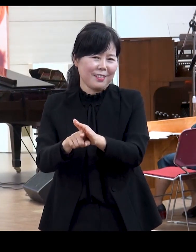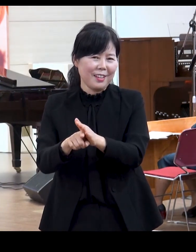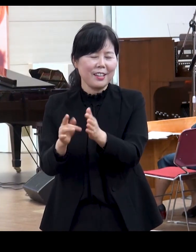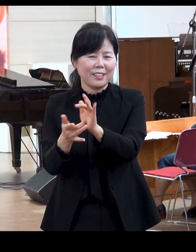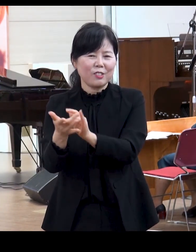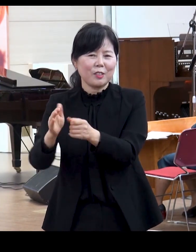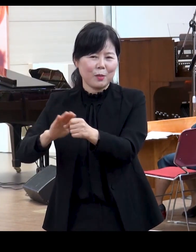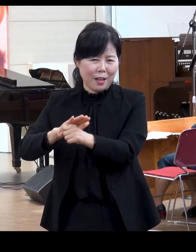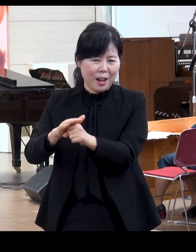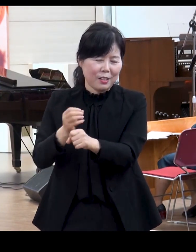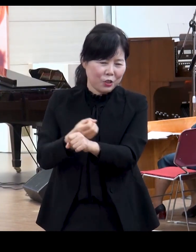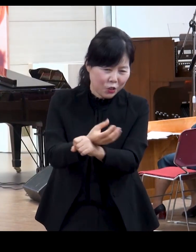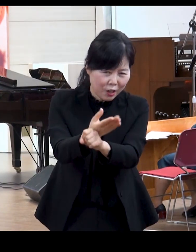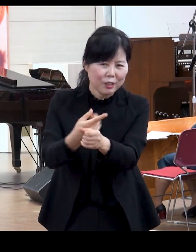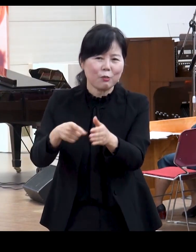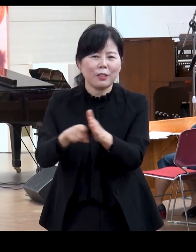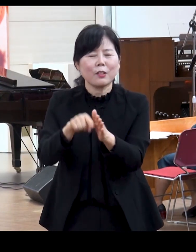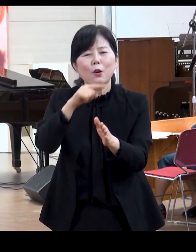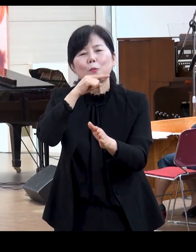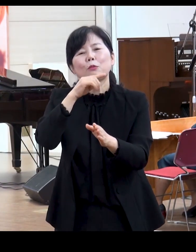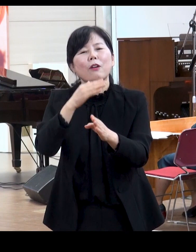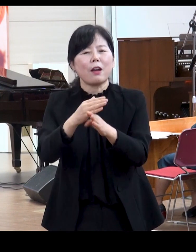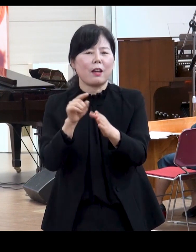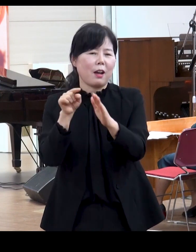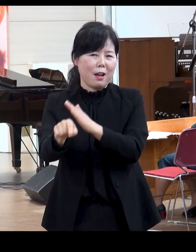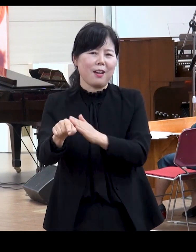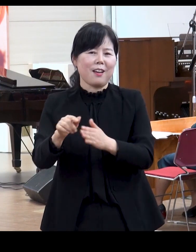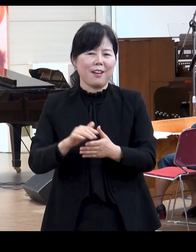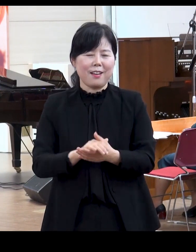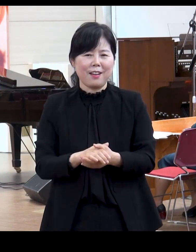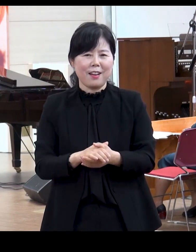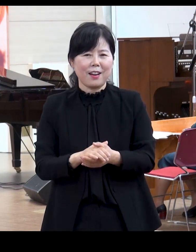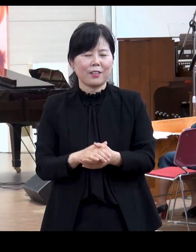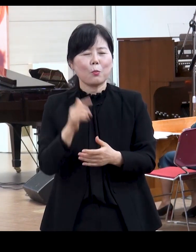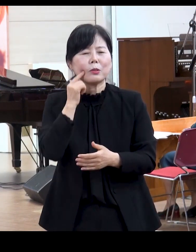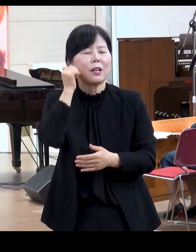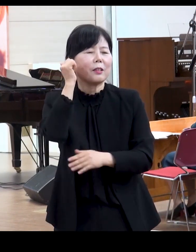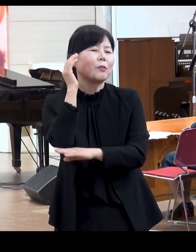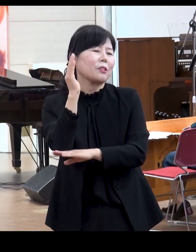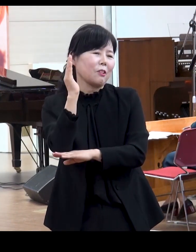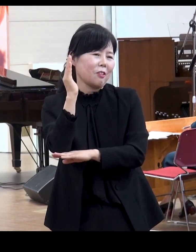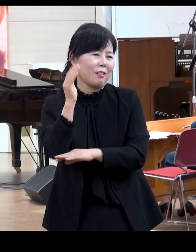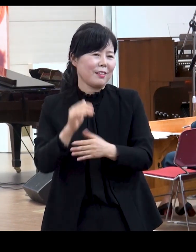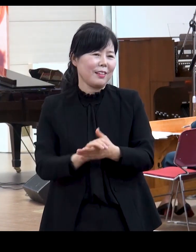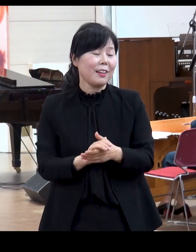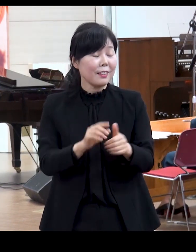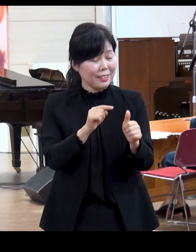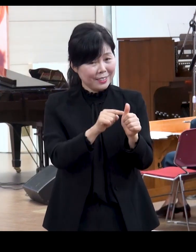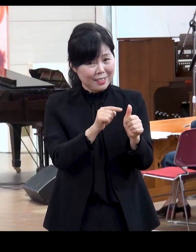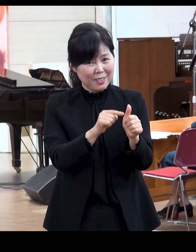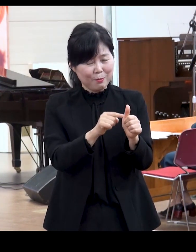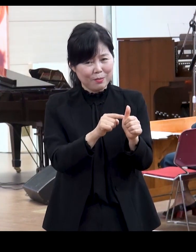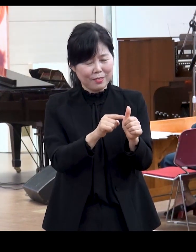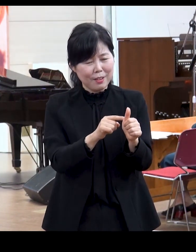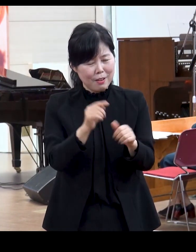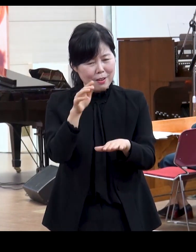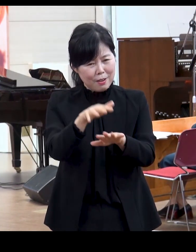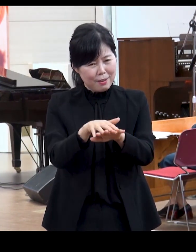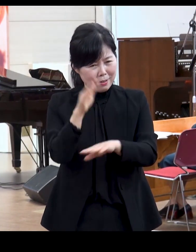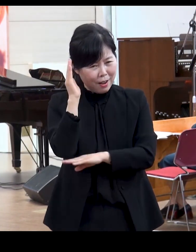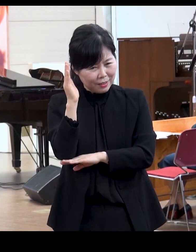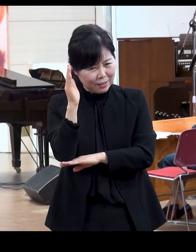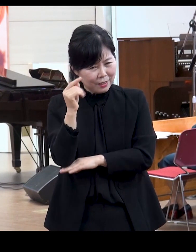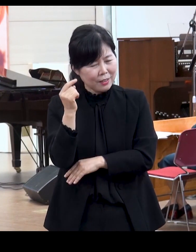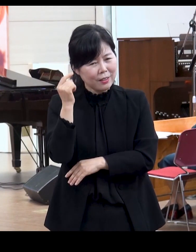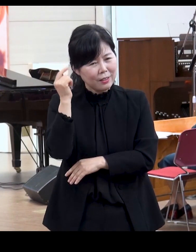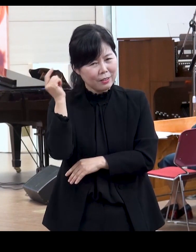전하기 위해서. 그래서 북한을 방문하는 일을 했다는 그런 얘기를 하더라고요. 전 그날 그 강의를